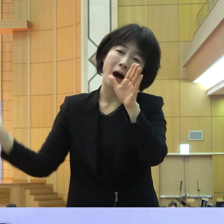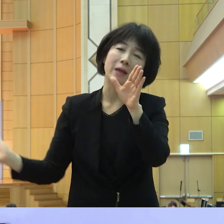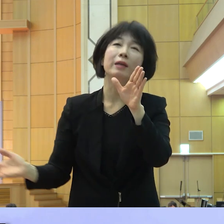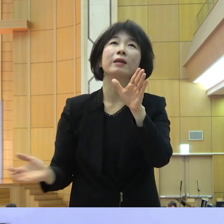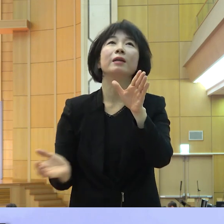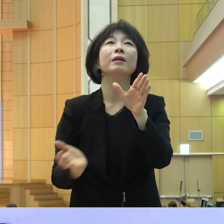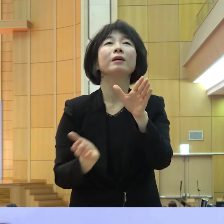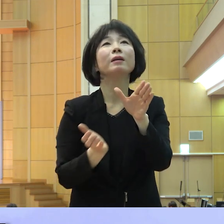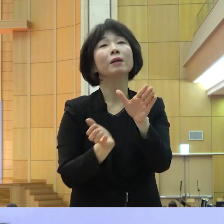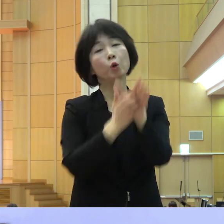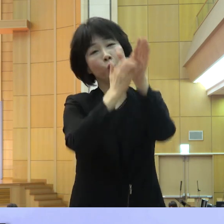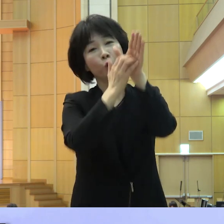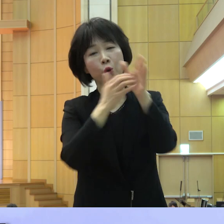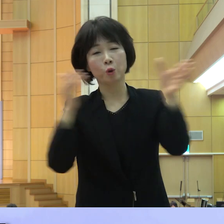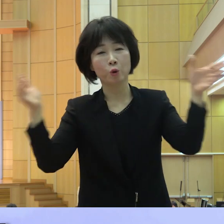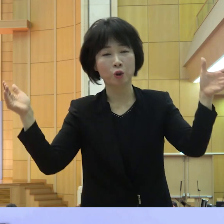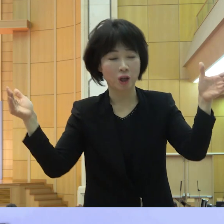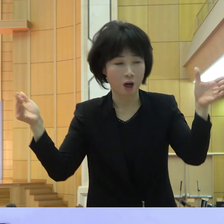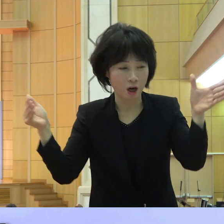다